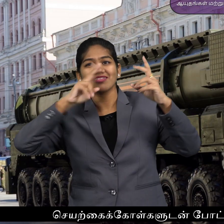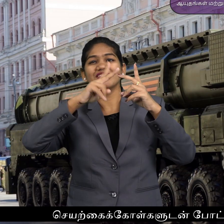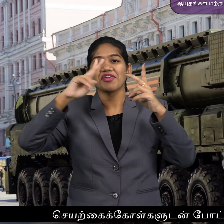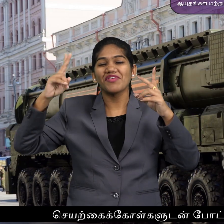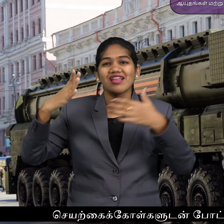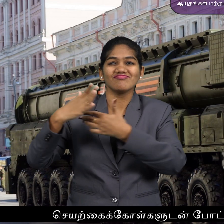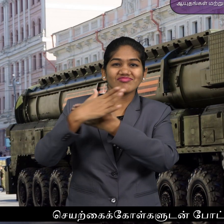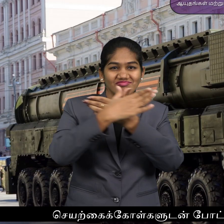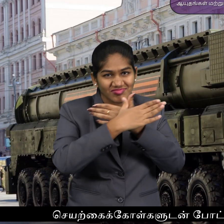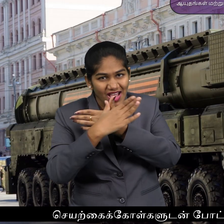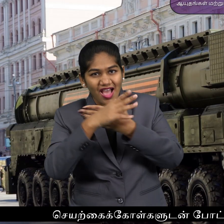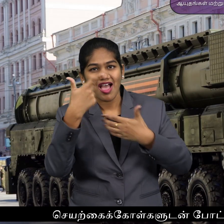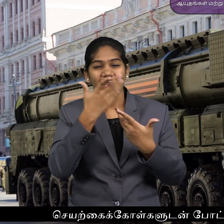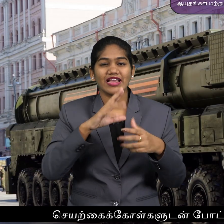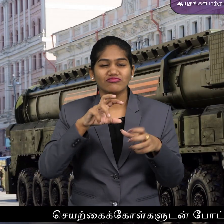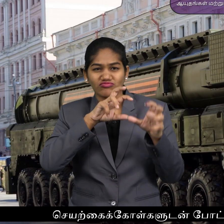நீடிக்கப்பட்டது.